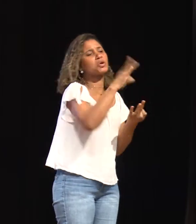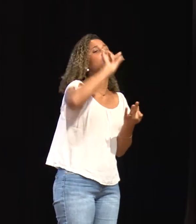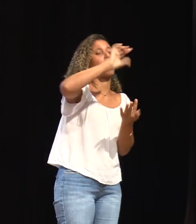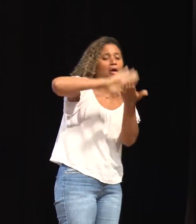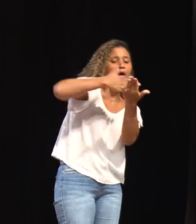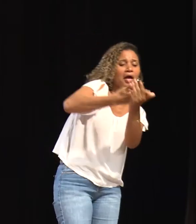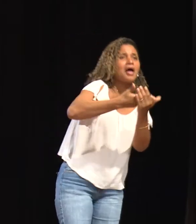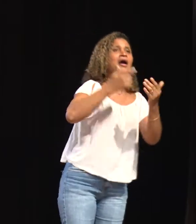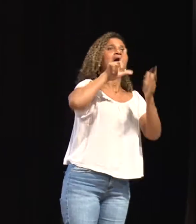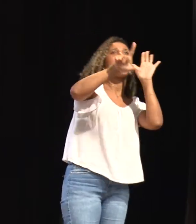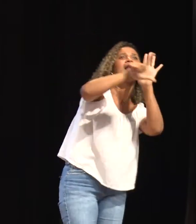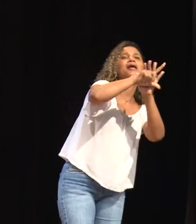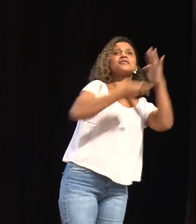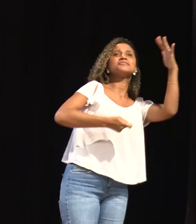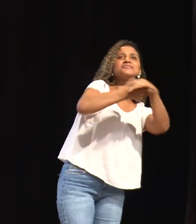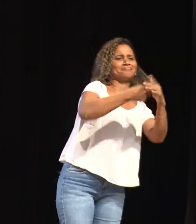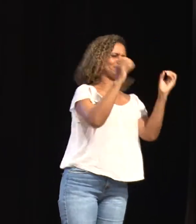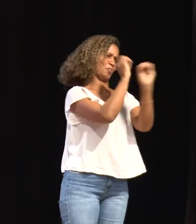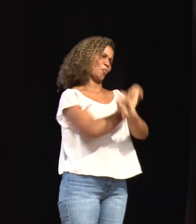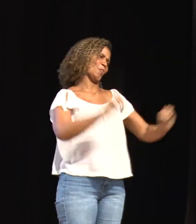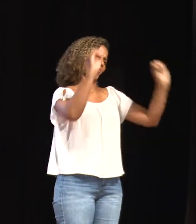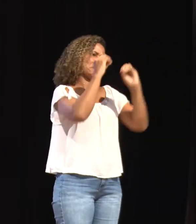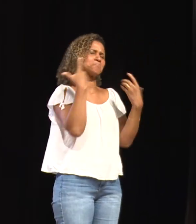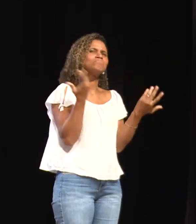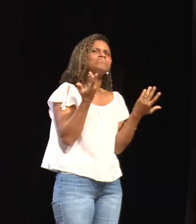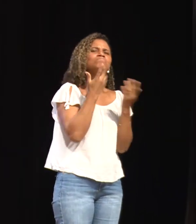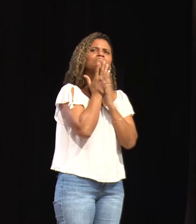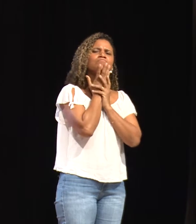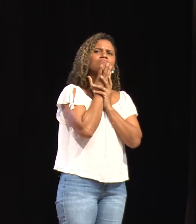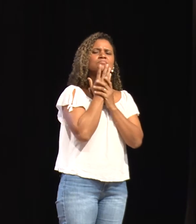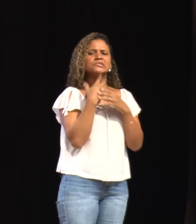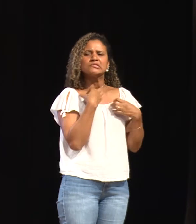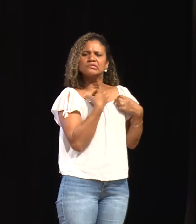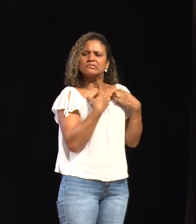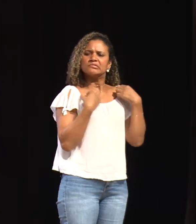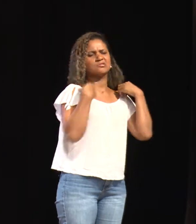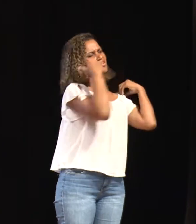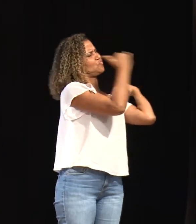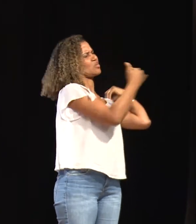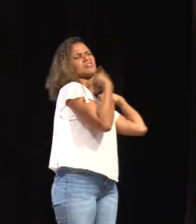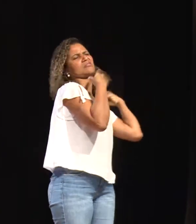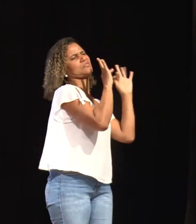um intérprete, porque a minha família não tinha essa coisa de leis, de luta, não haviam essas